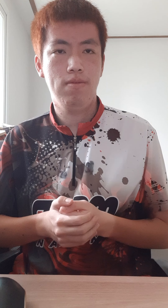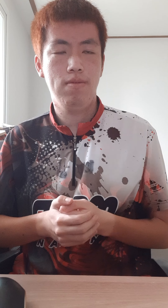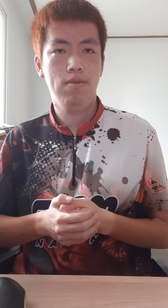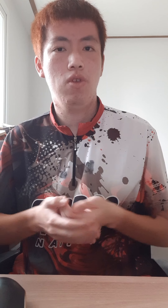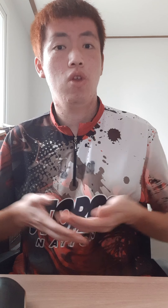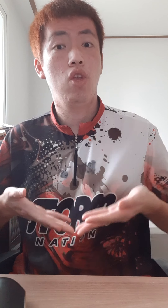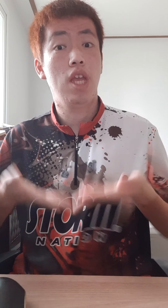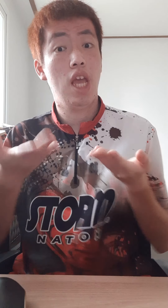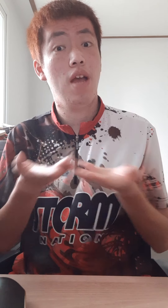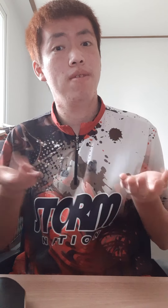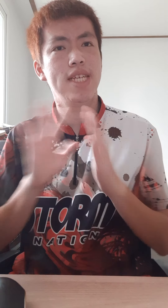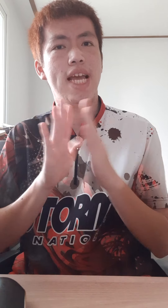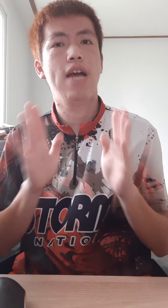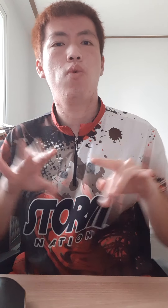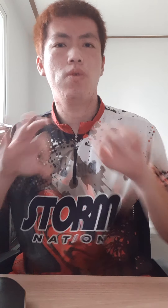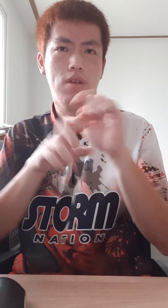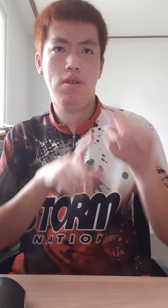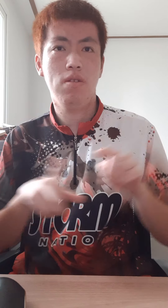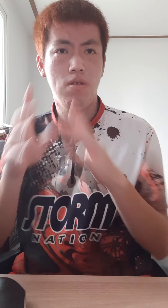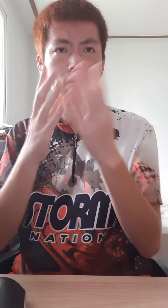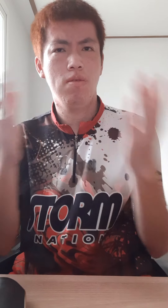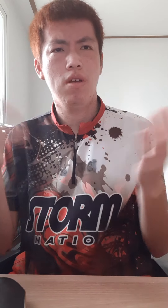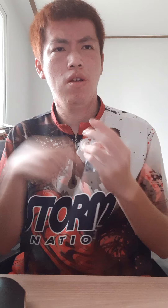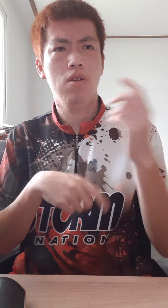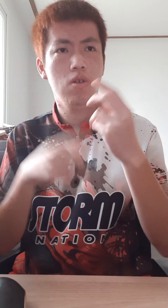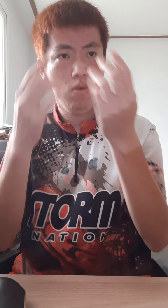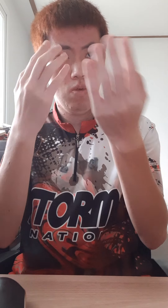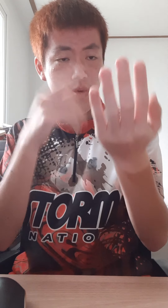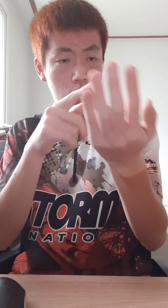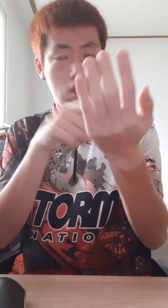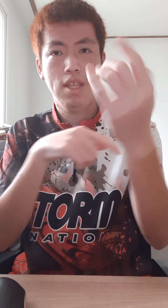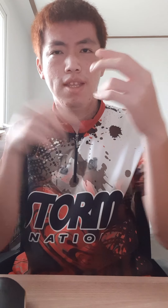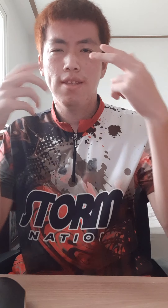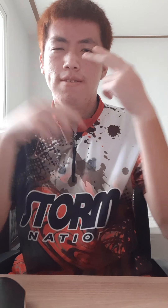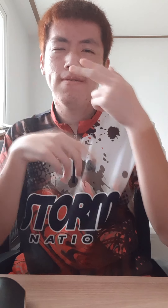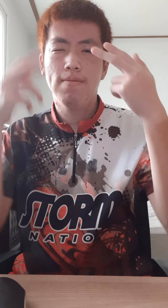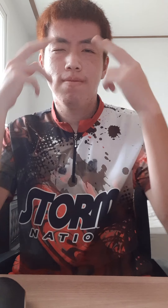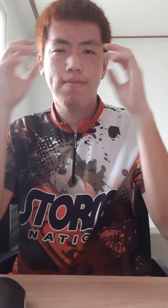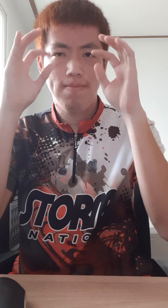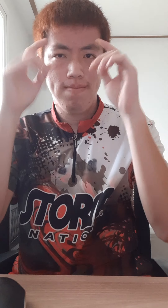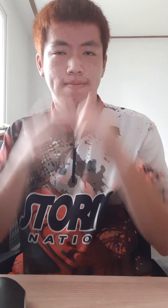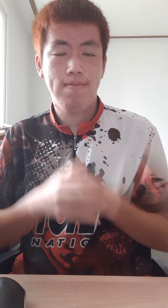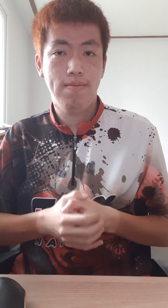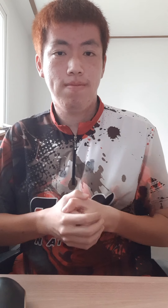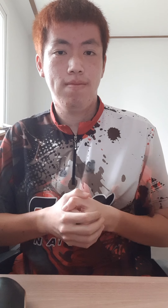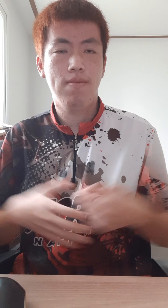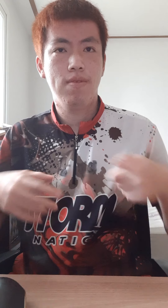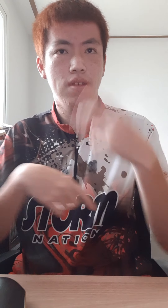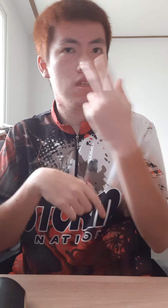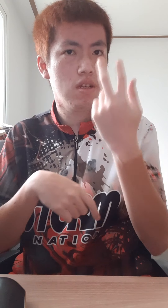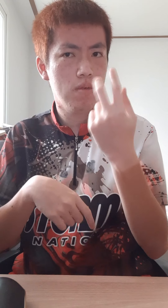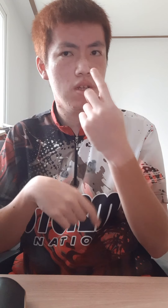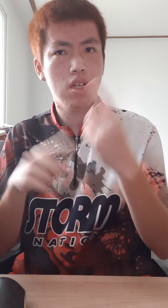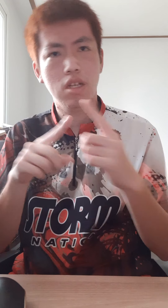서울 잠실의 한 극장에 사람들이 모여 영화를 감상하고 있습니다. 스크린에 보이는 영화는